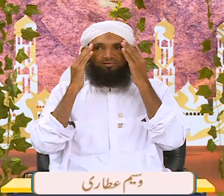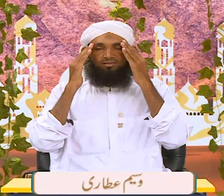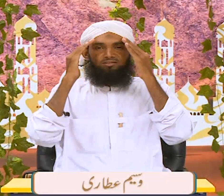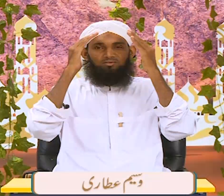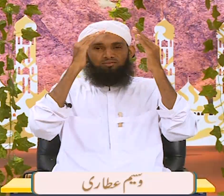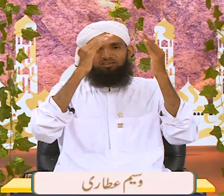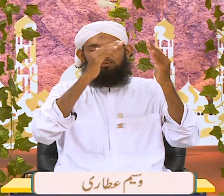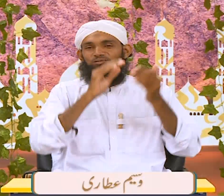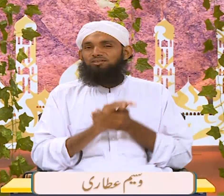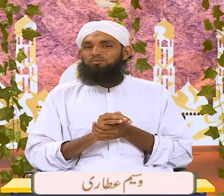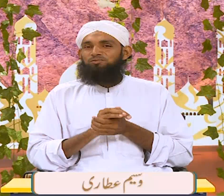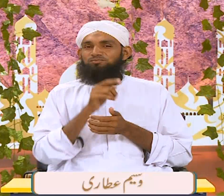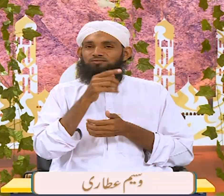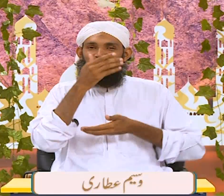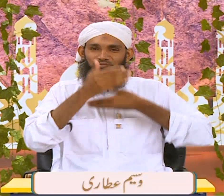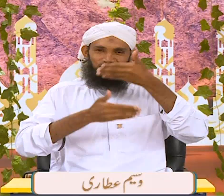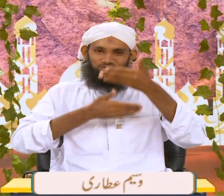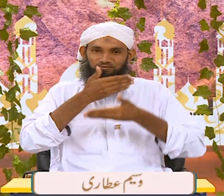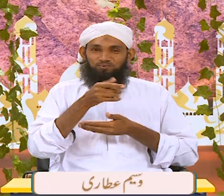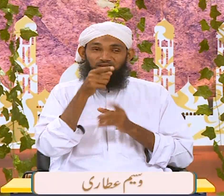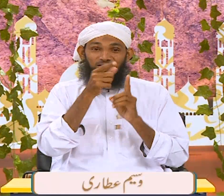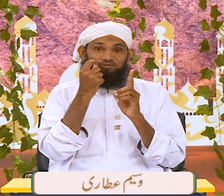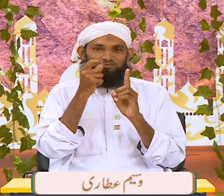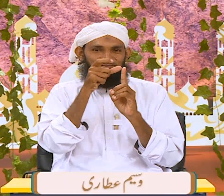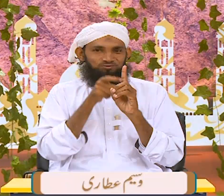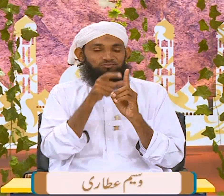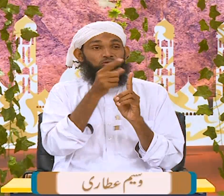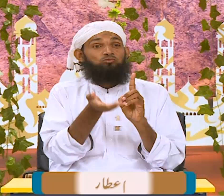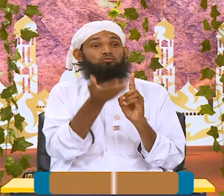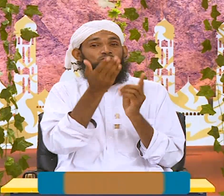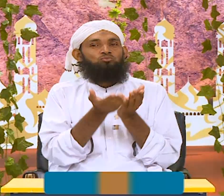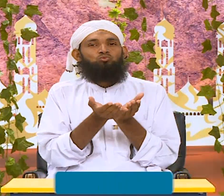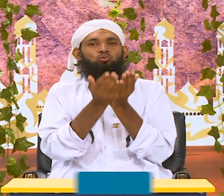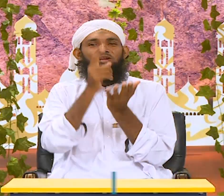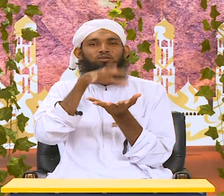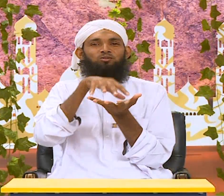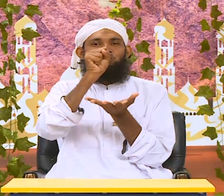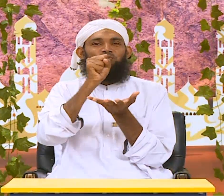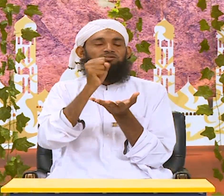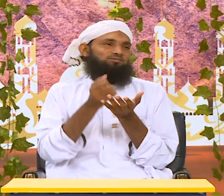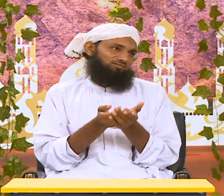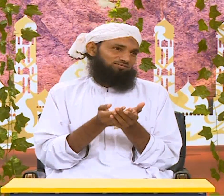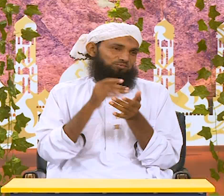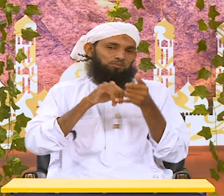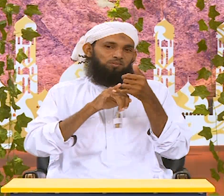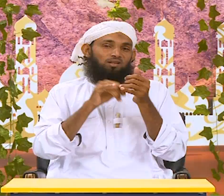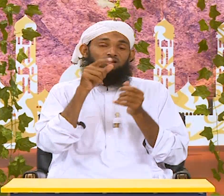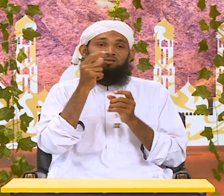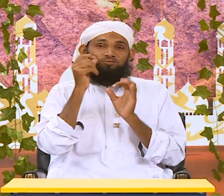علیہ وآلہ وصحبہ وسلم نے فرمایا، اے نمازی دعا مانگ، تیری دعا قبول کی جائے گی۔ حضرت علامہ ملا علی